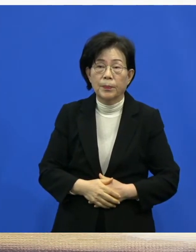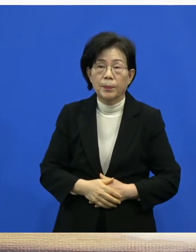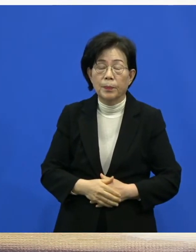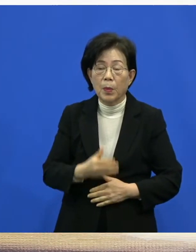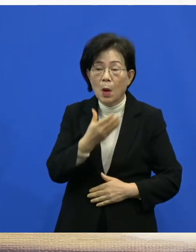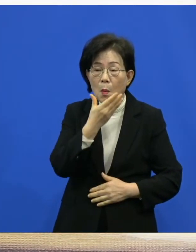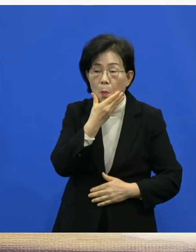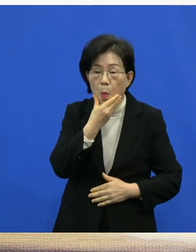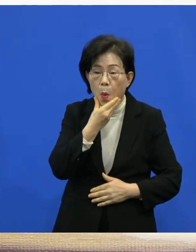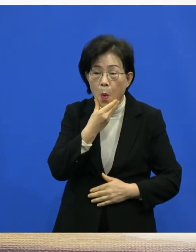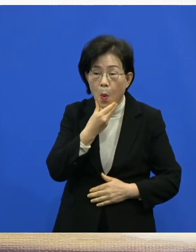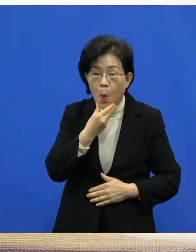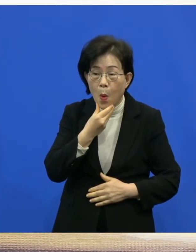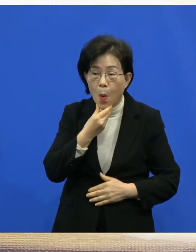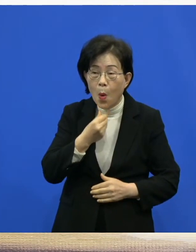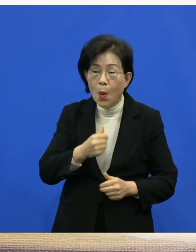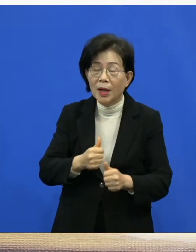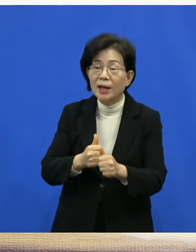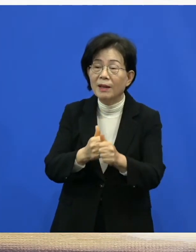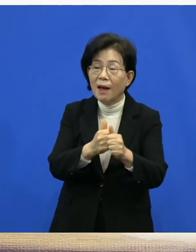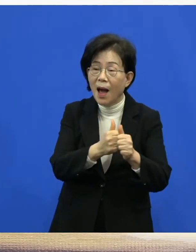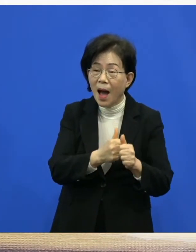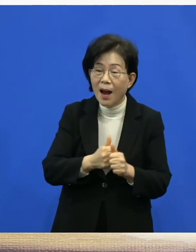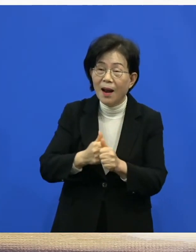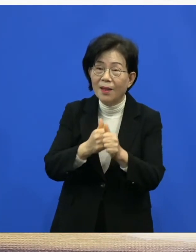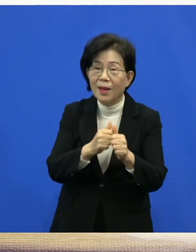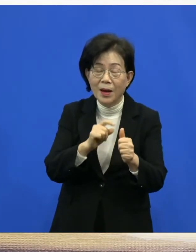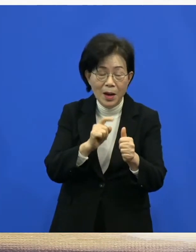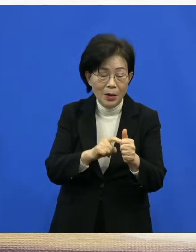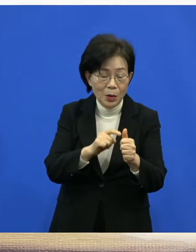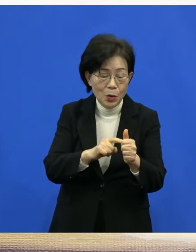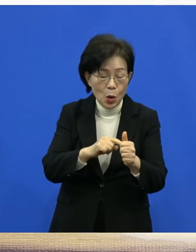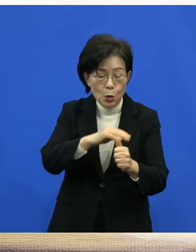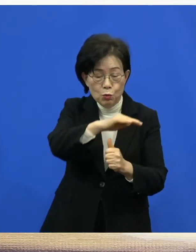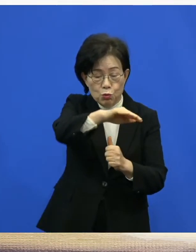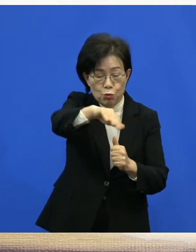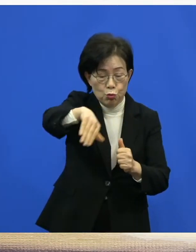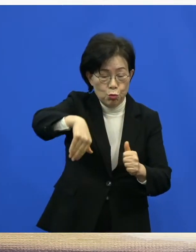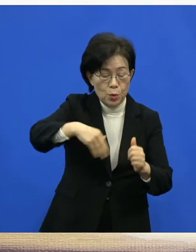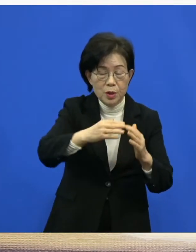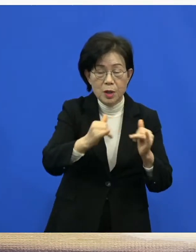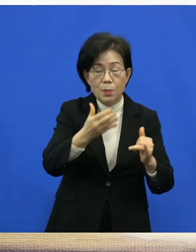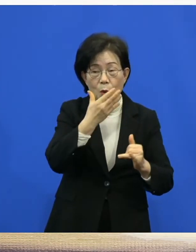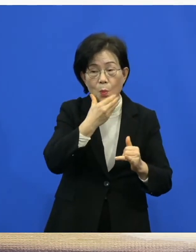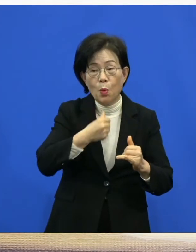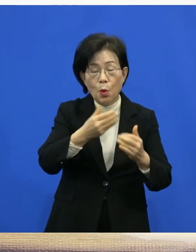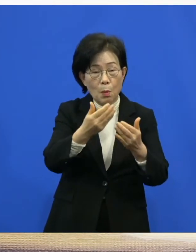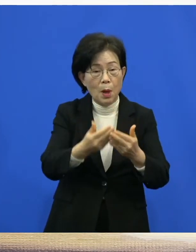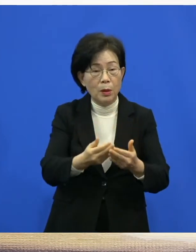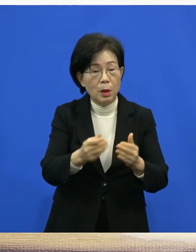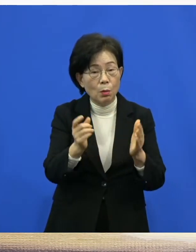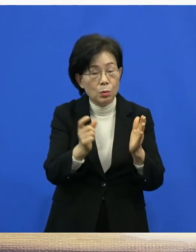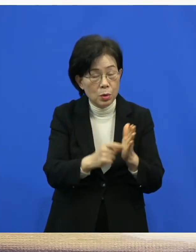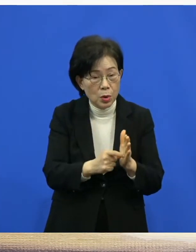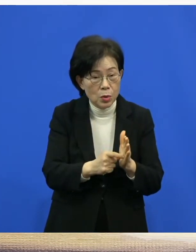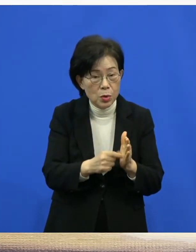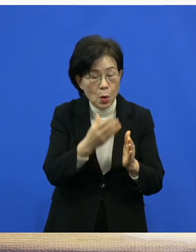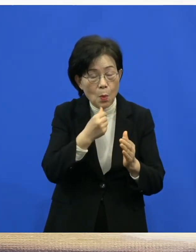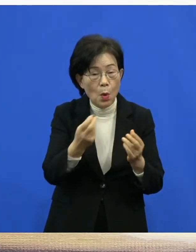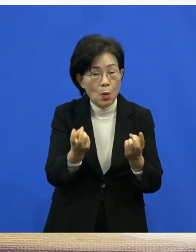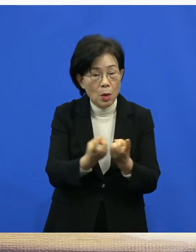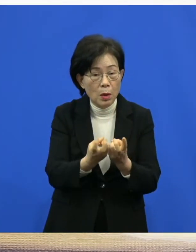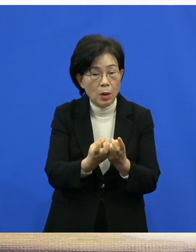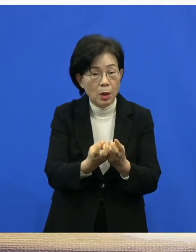그게 복이 따라다녀요. 신기한 것은 그의 주변까지 복을 받는데, 그 복을 어떻게 설명하고 있는가?